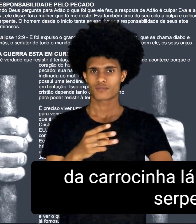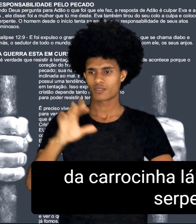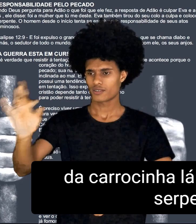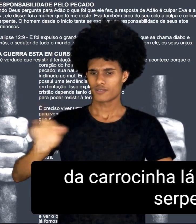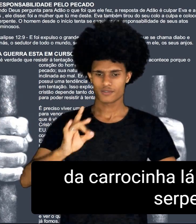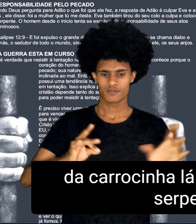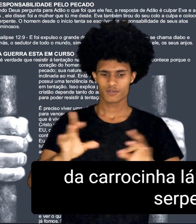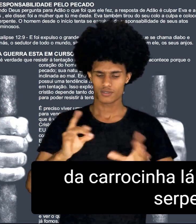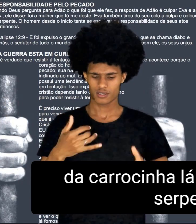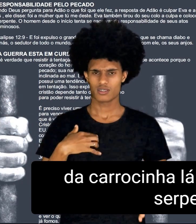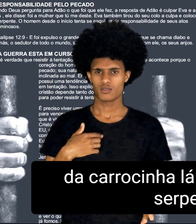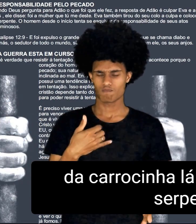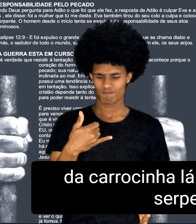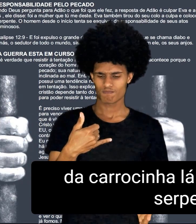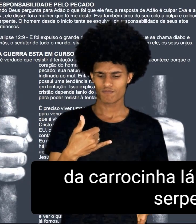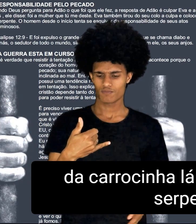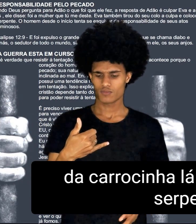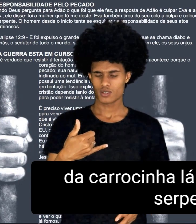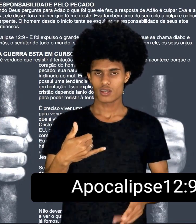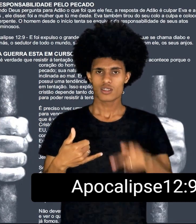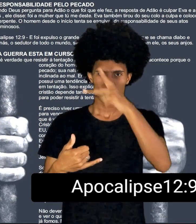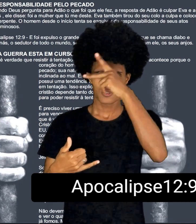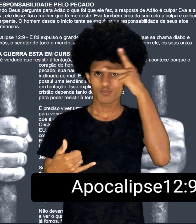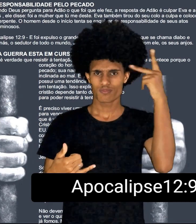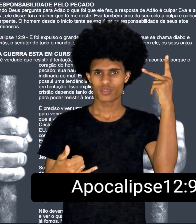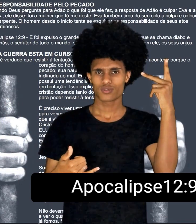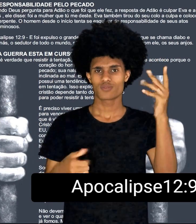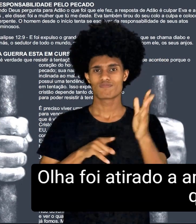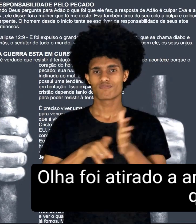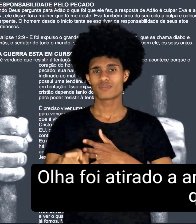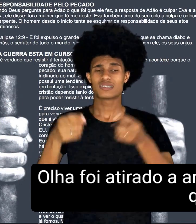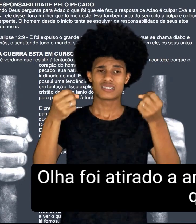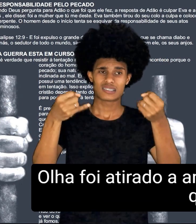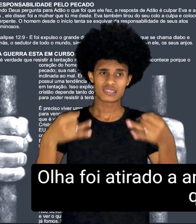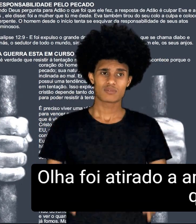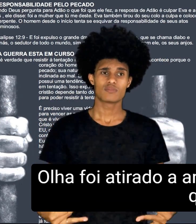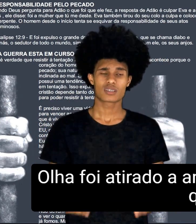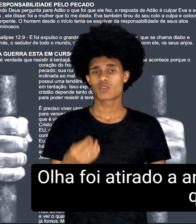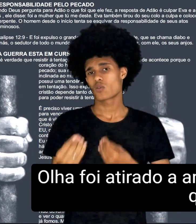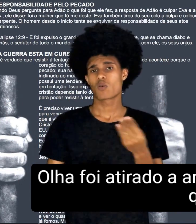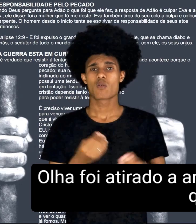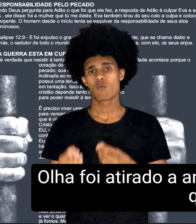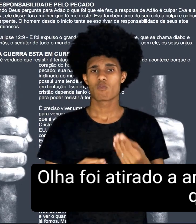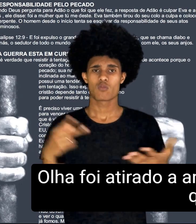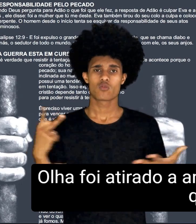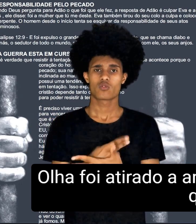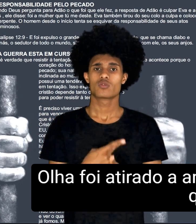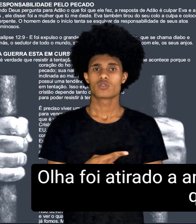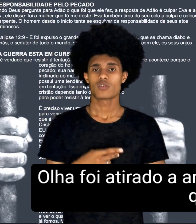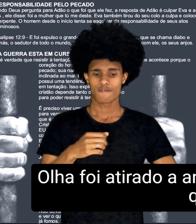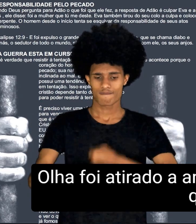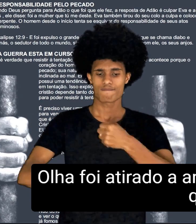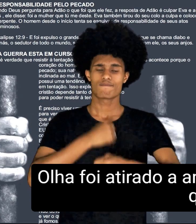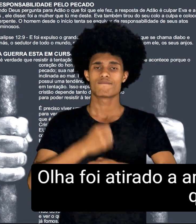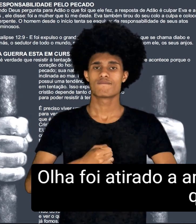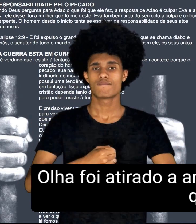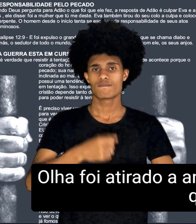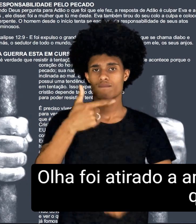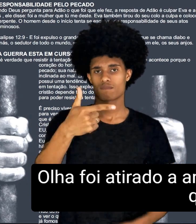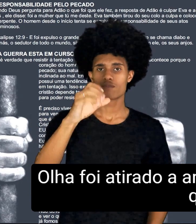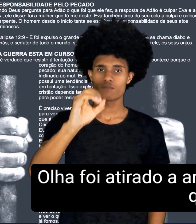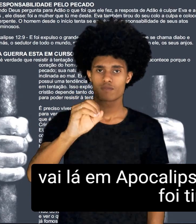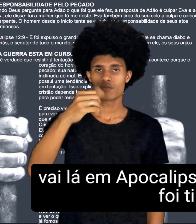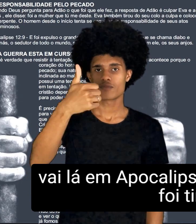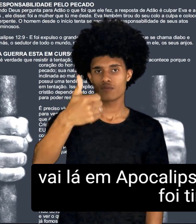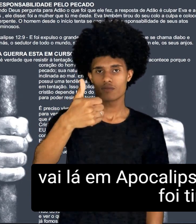Éden não existiu, que a serpente não existiu, Apocalipse 12:9 está dizendo o seguinte, olha, foi atirado a antiga serpente, né, o atual dragão